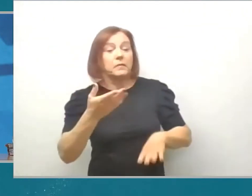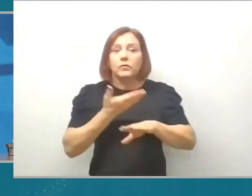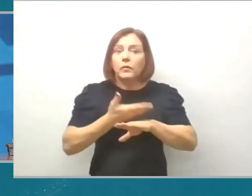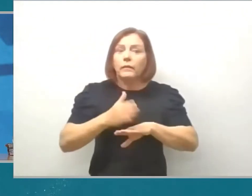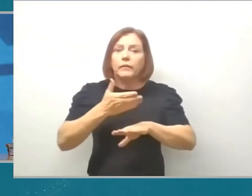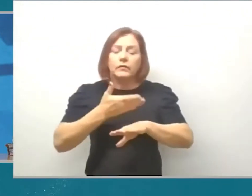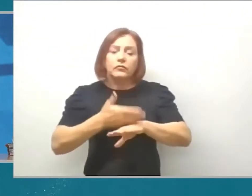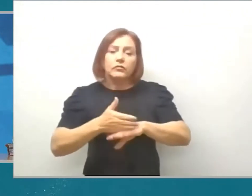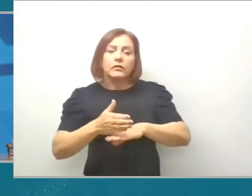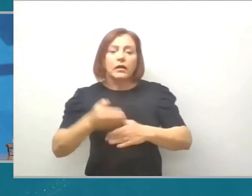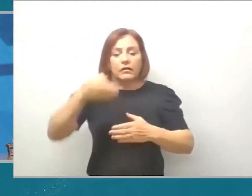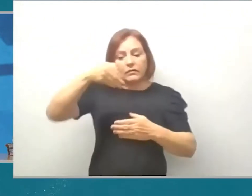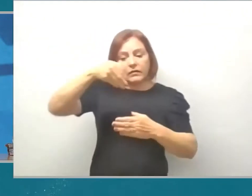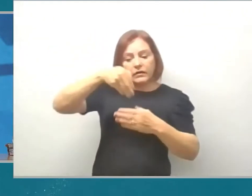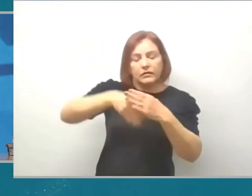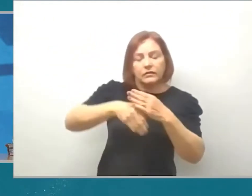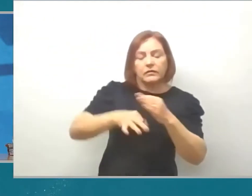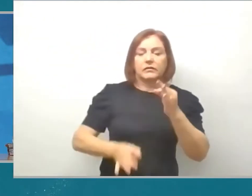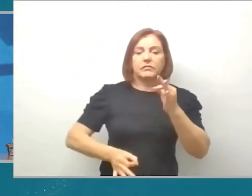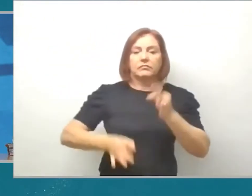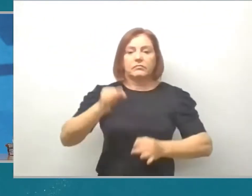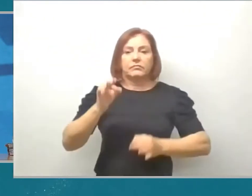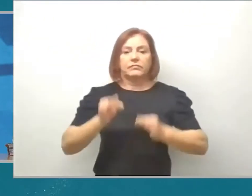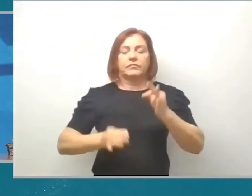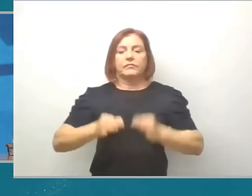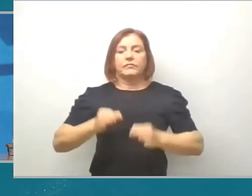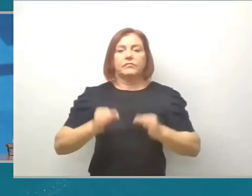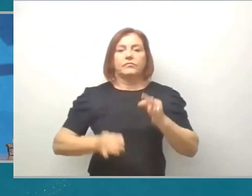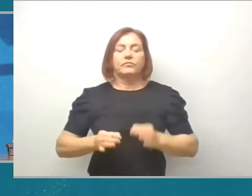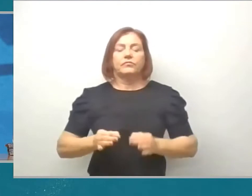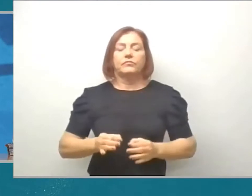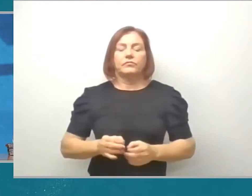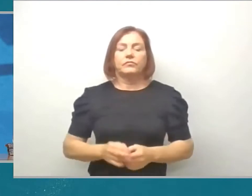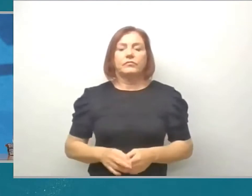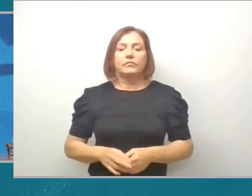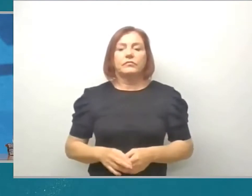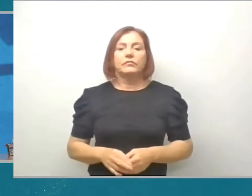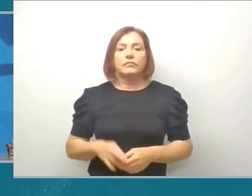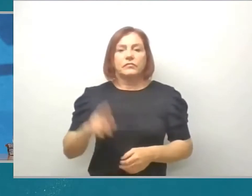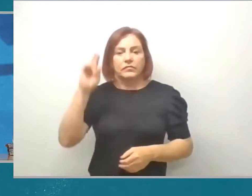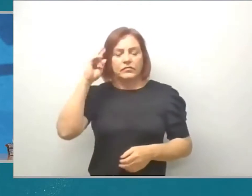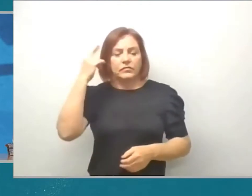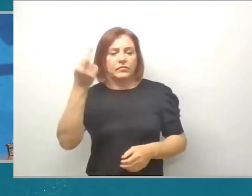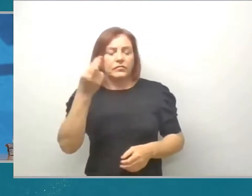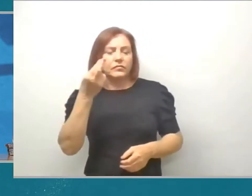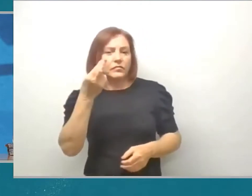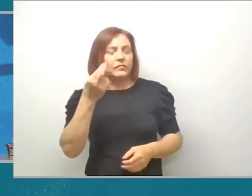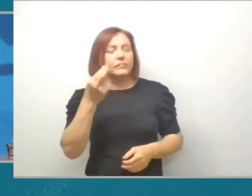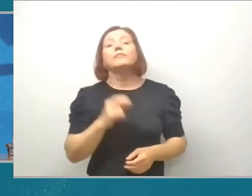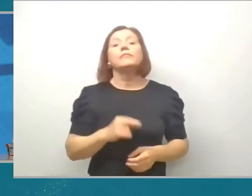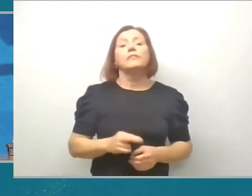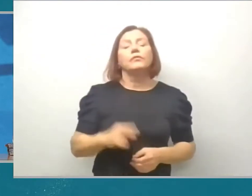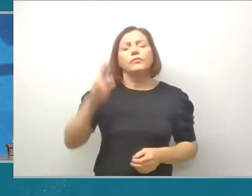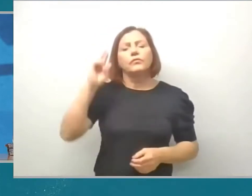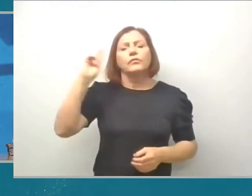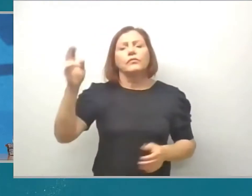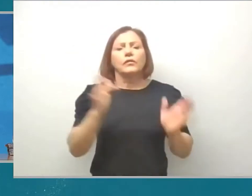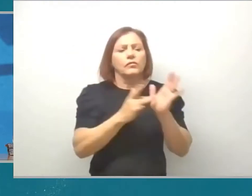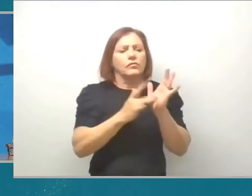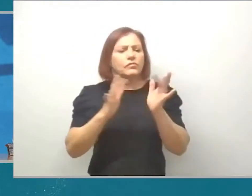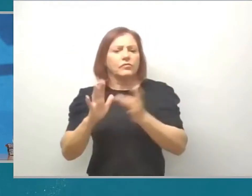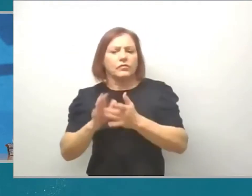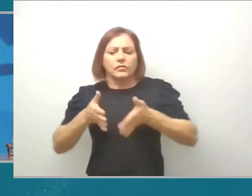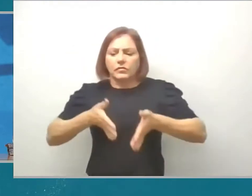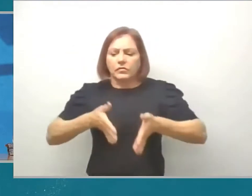justiça. Então o Senhor Jesus nasceu de uma mulher, a sua humanidade precisava